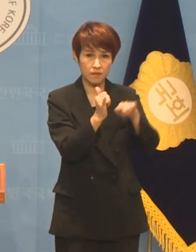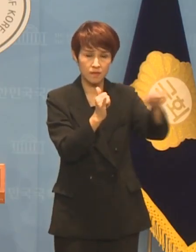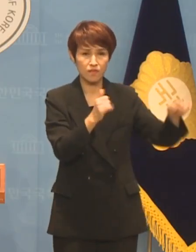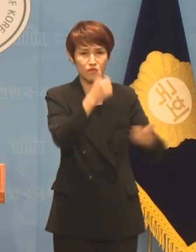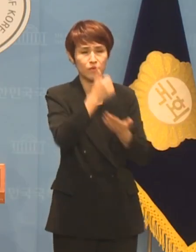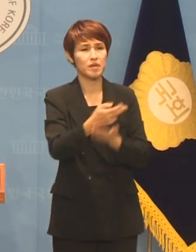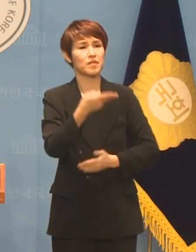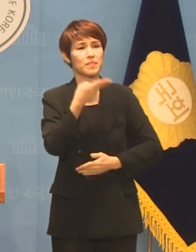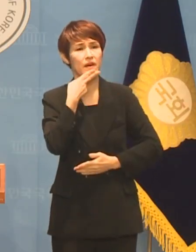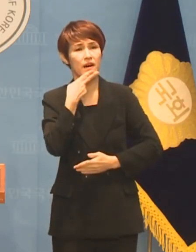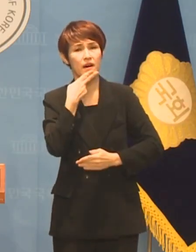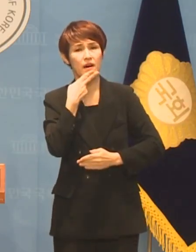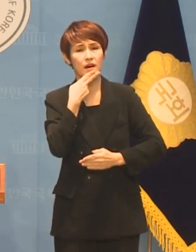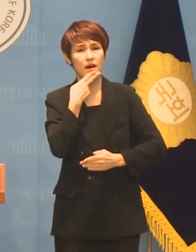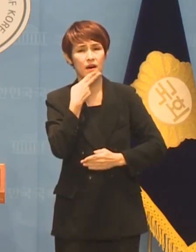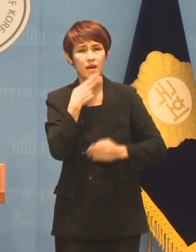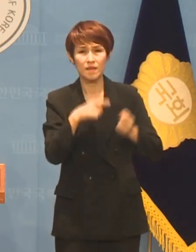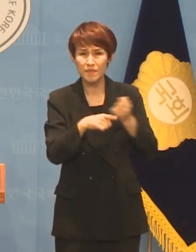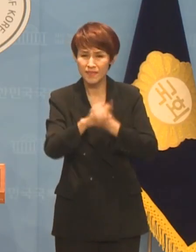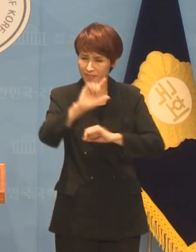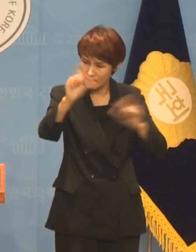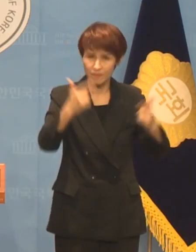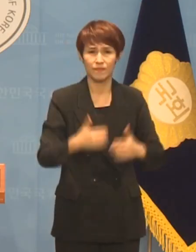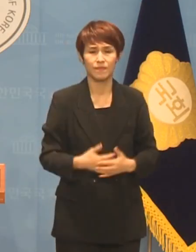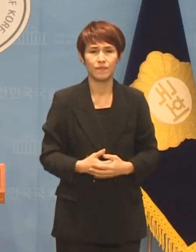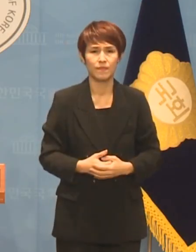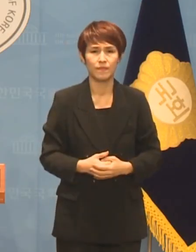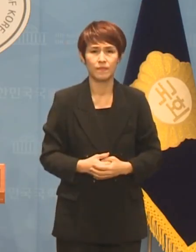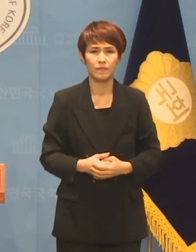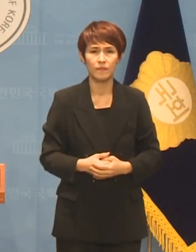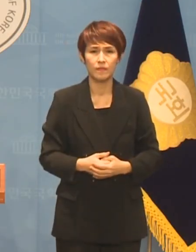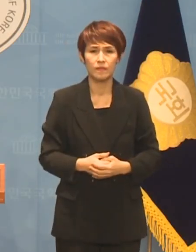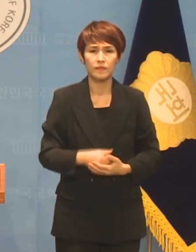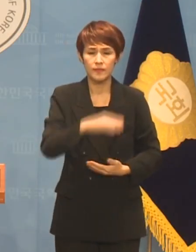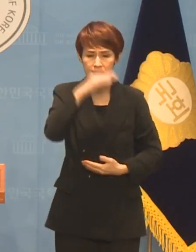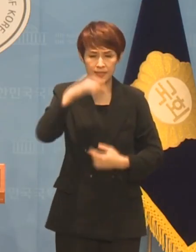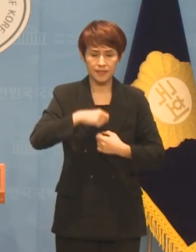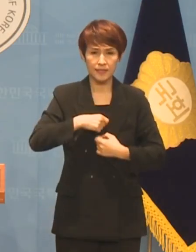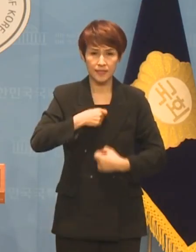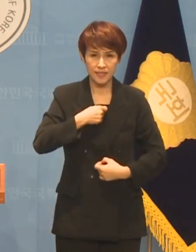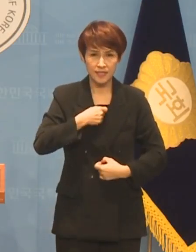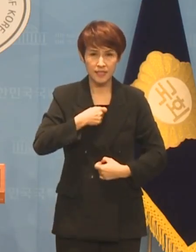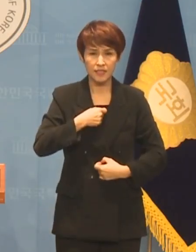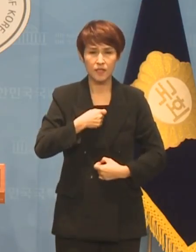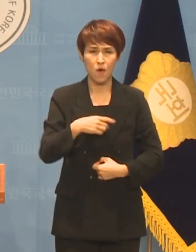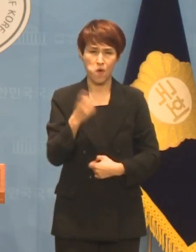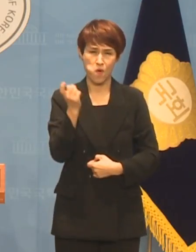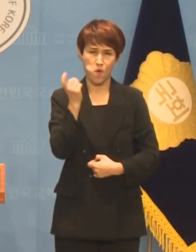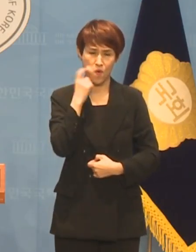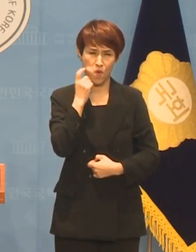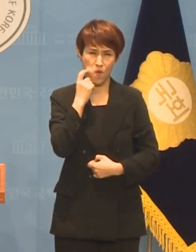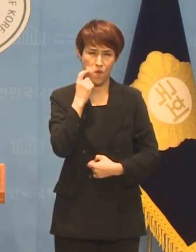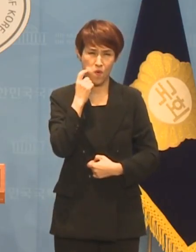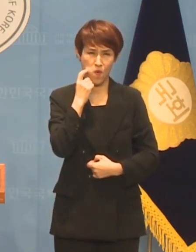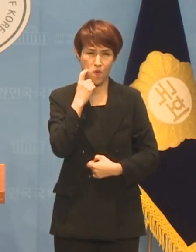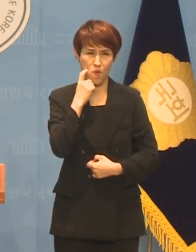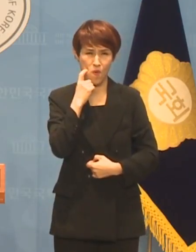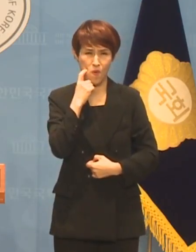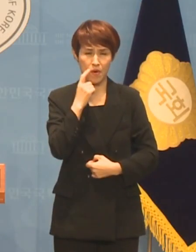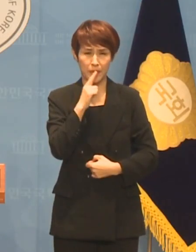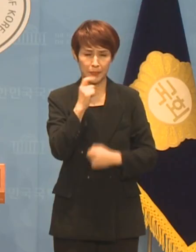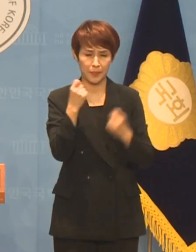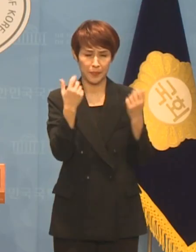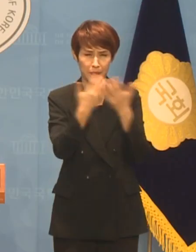없음을 의미하지도 않거니와 변하지 않는 진실을 거짓 혀로서